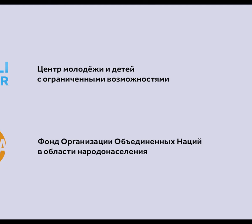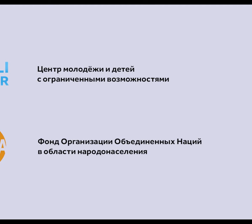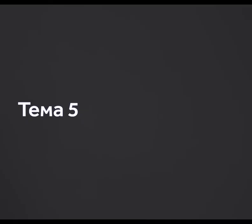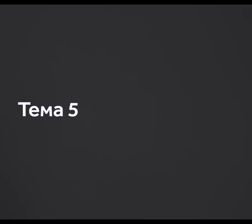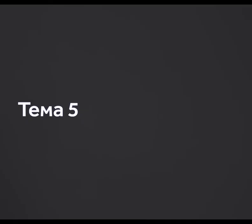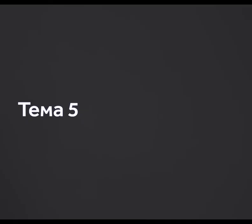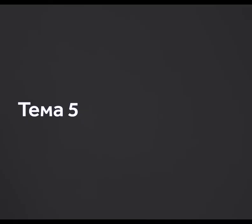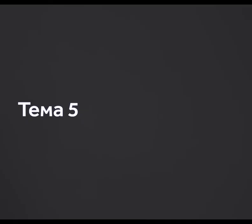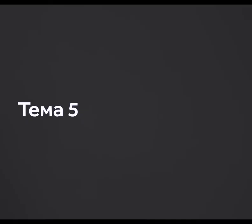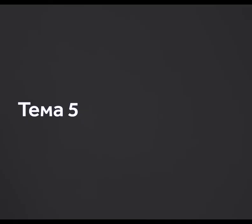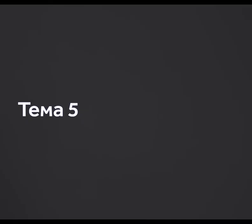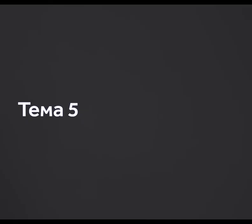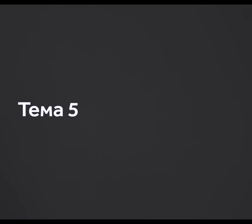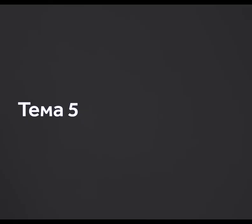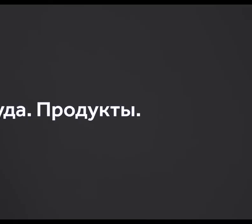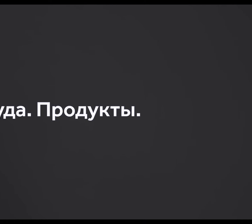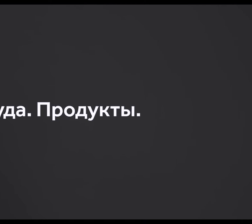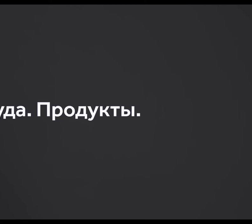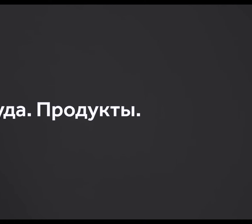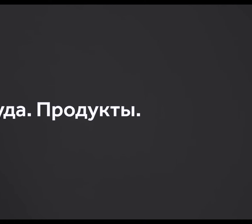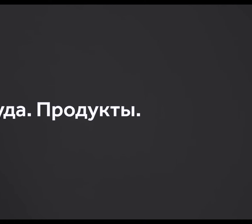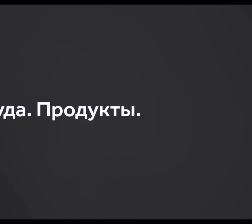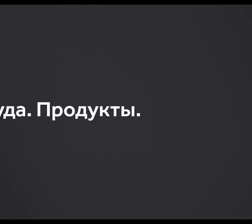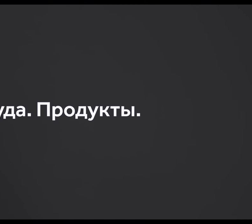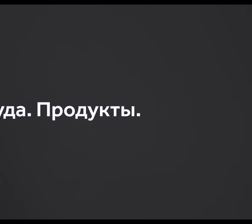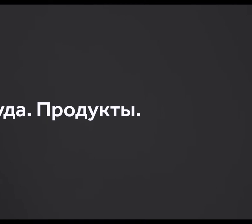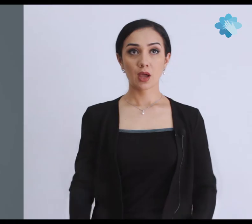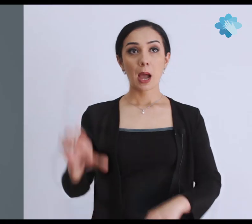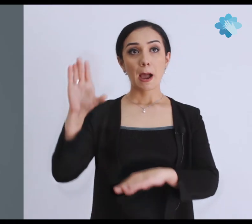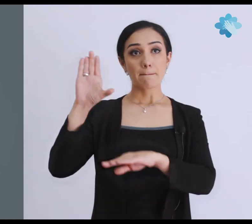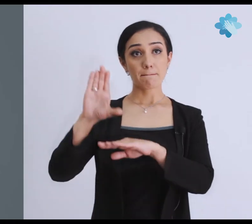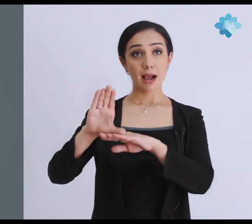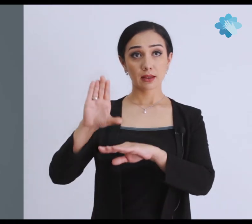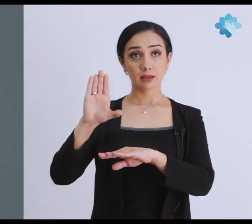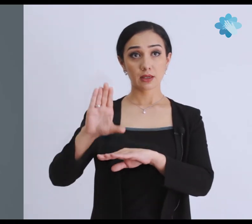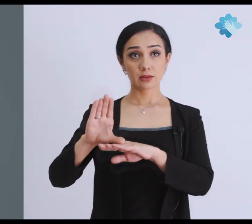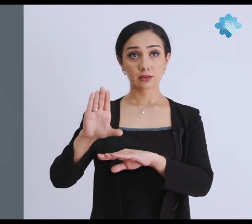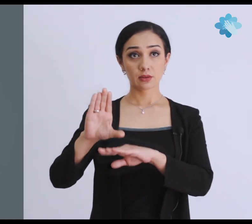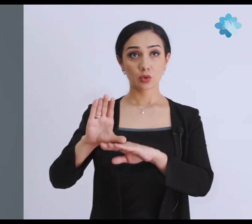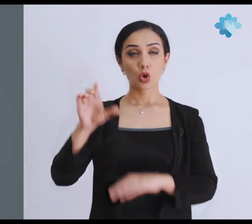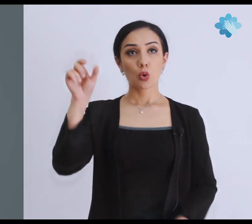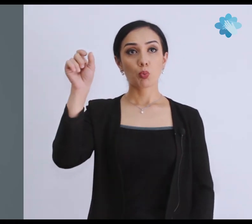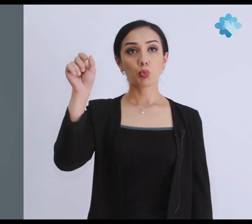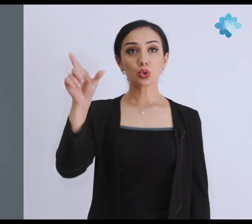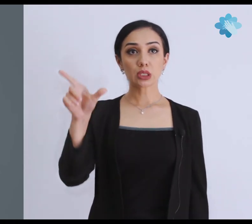тема 5 посуда продукты банка бутылка